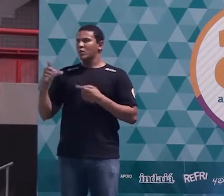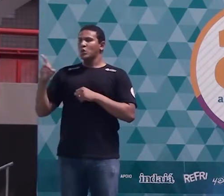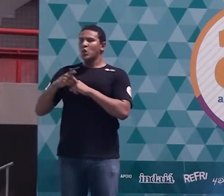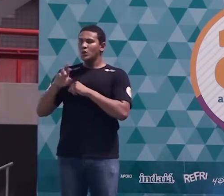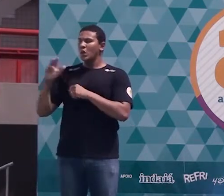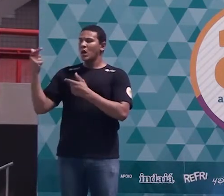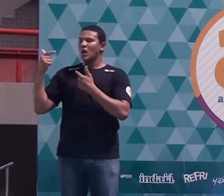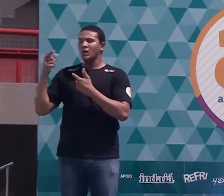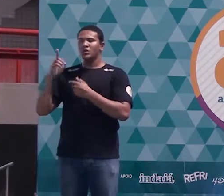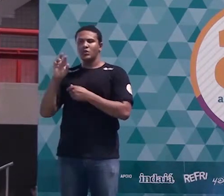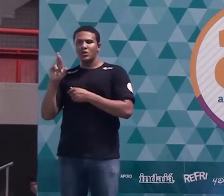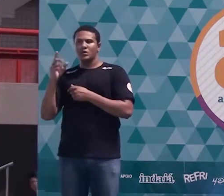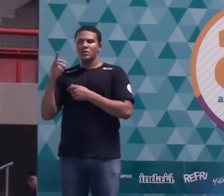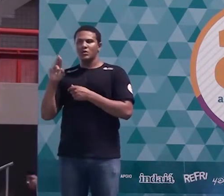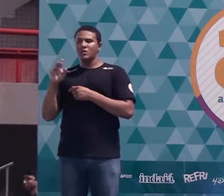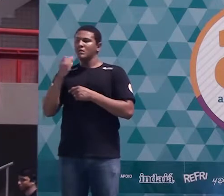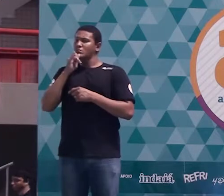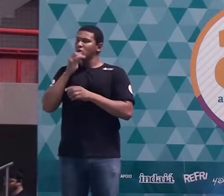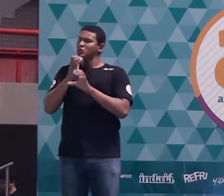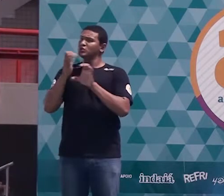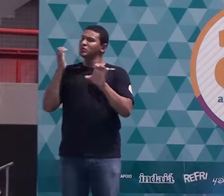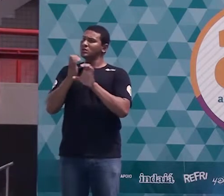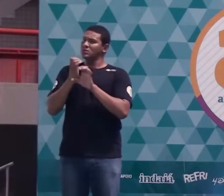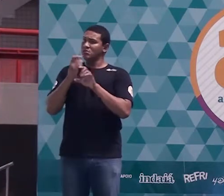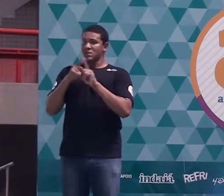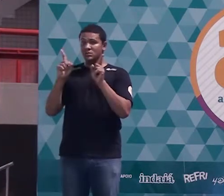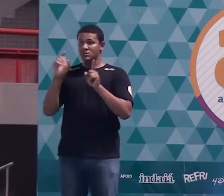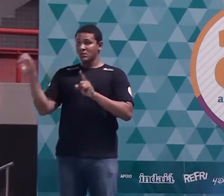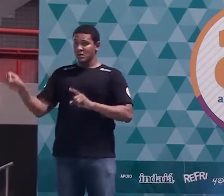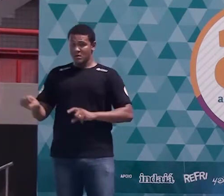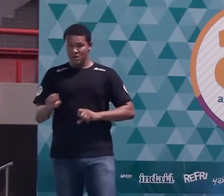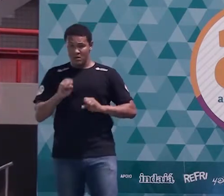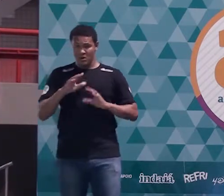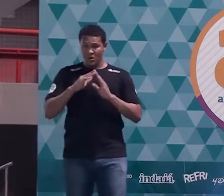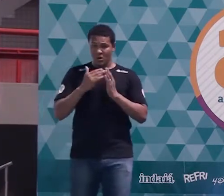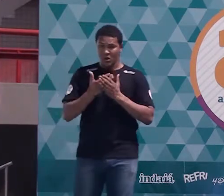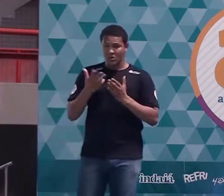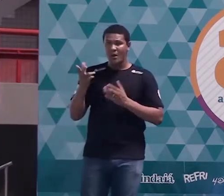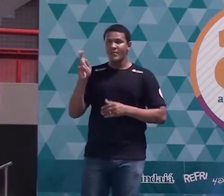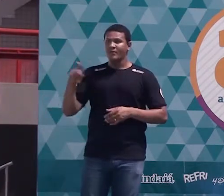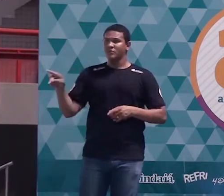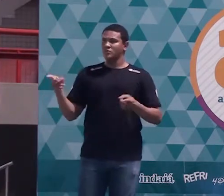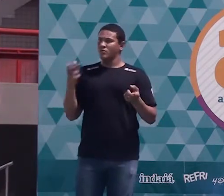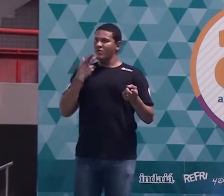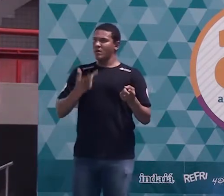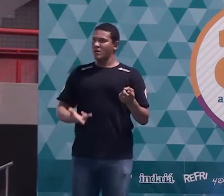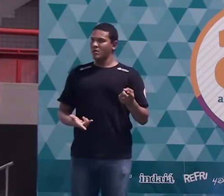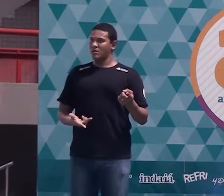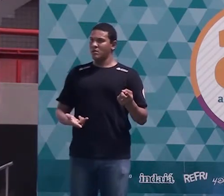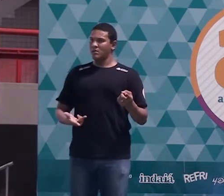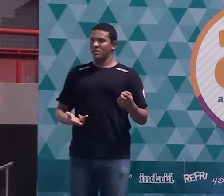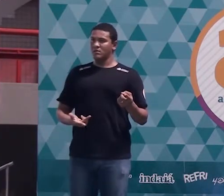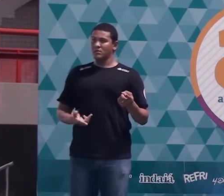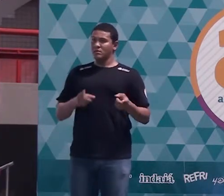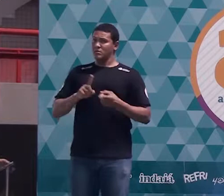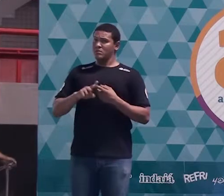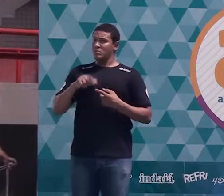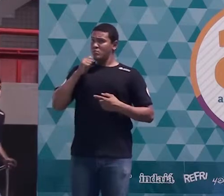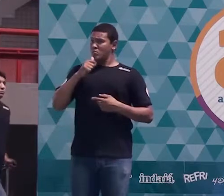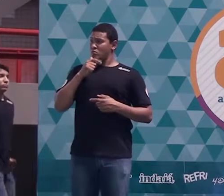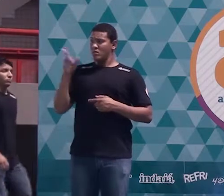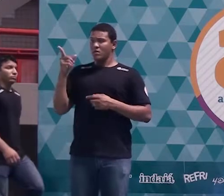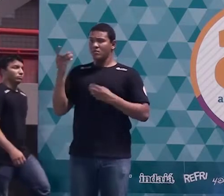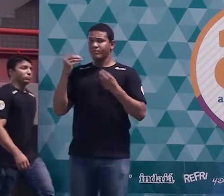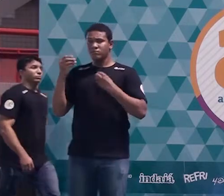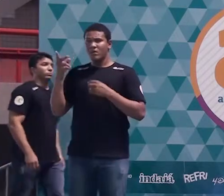exemplo, um engenheiro, ele é engenheiro. Mas se ele vai dar aula no colégio, o pessoal chama de professor. Até a mulher da merenda, da